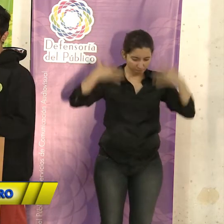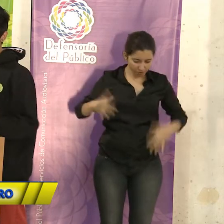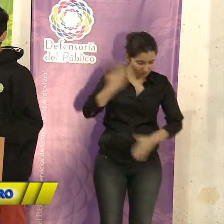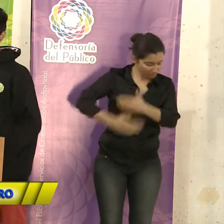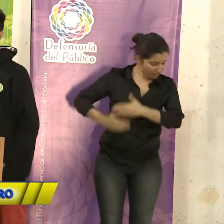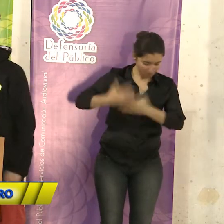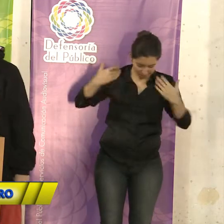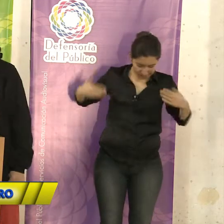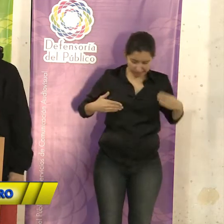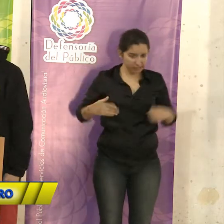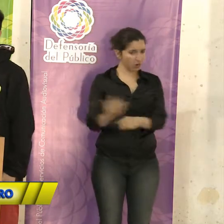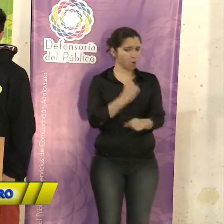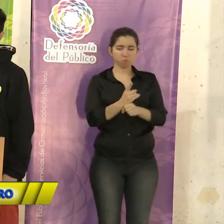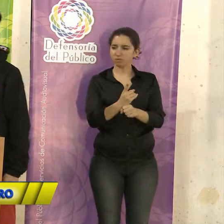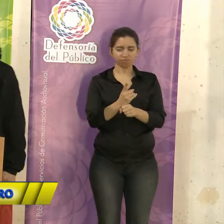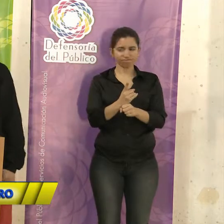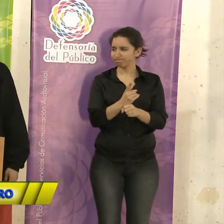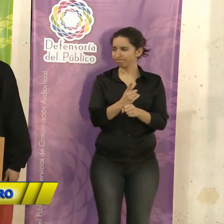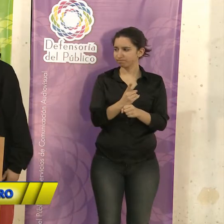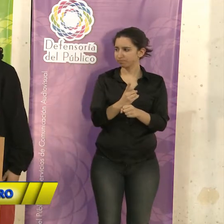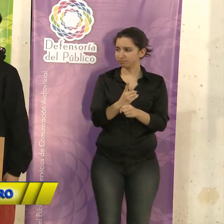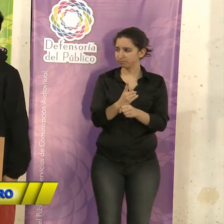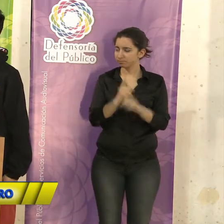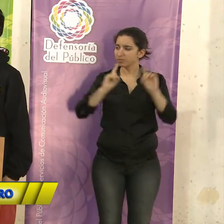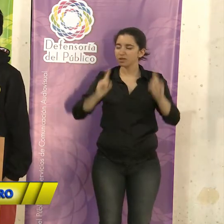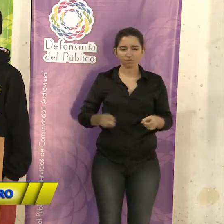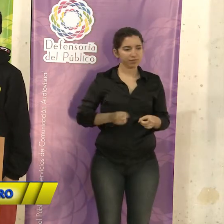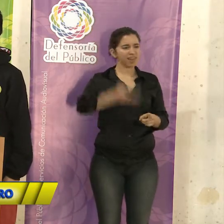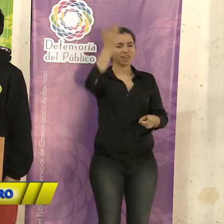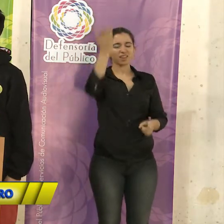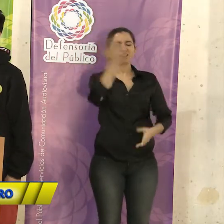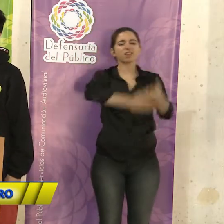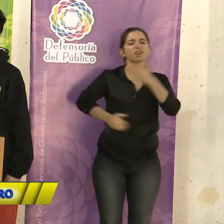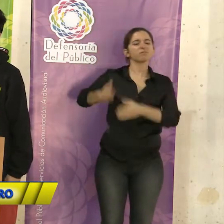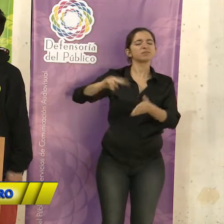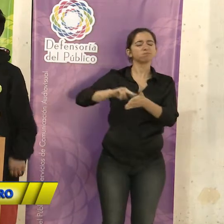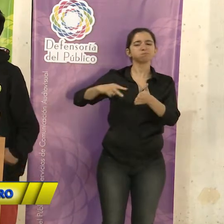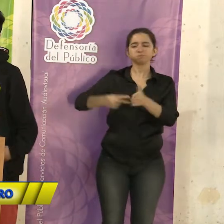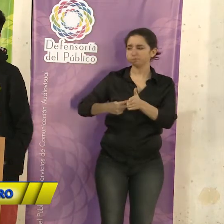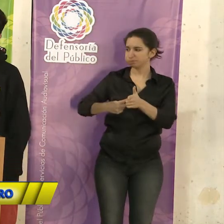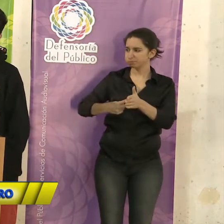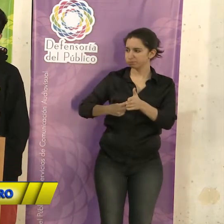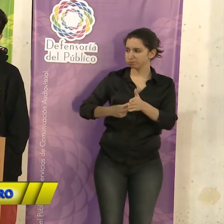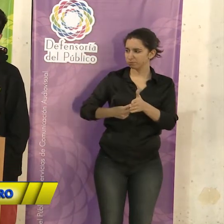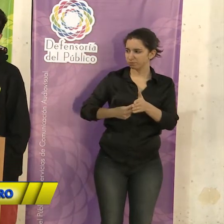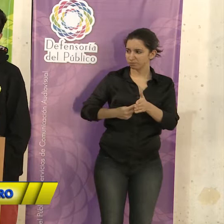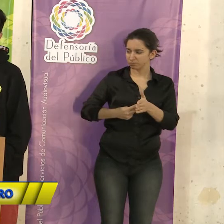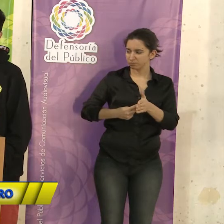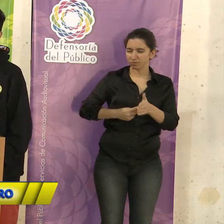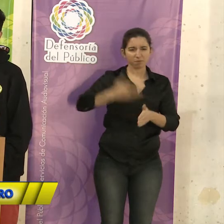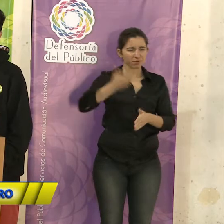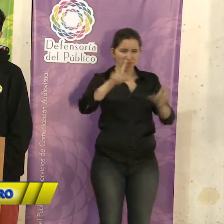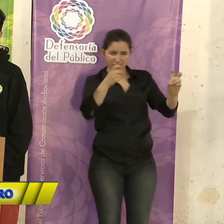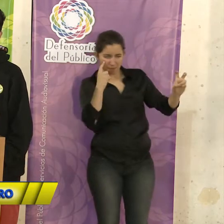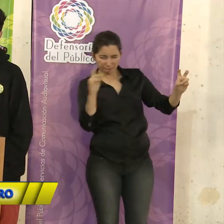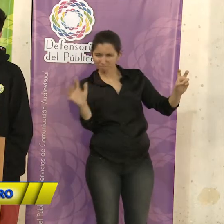tenemos. Ni tampoco cuando se habla de discapacidad, a veces los que no están en